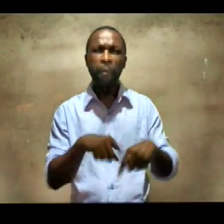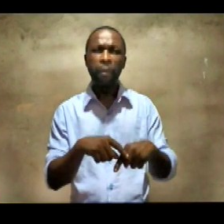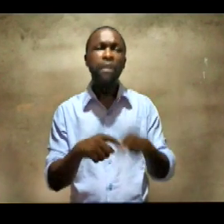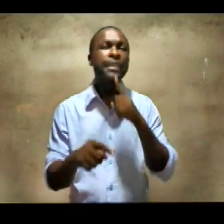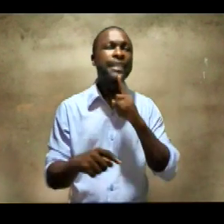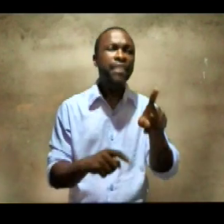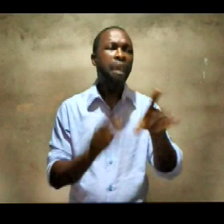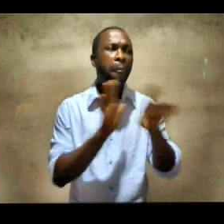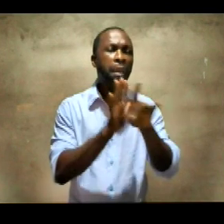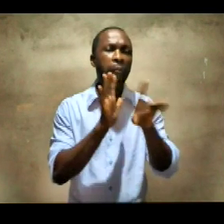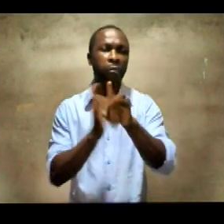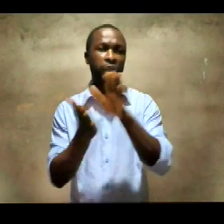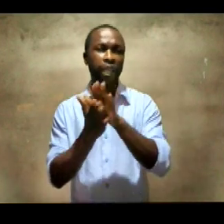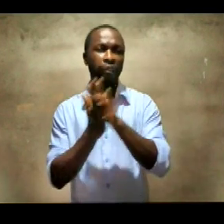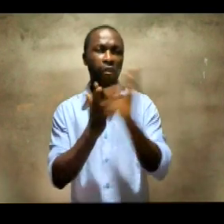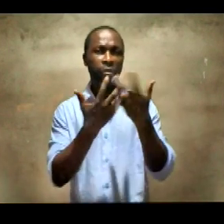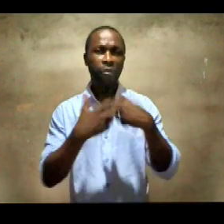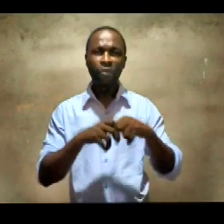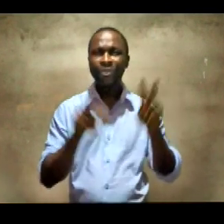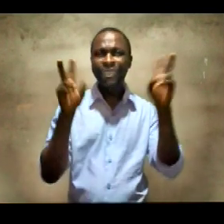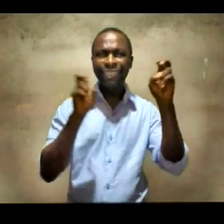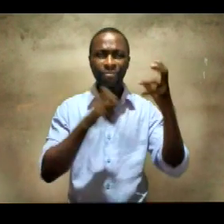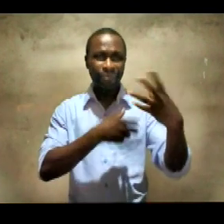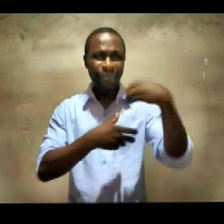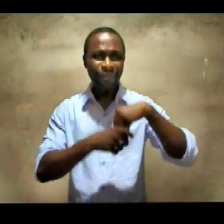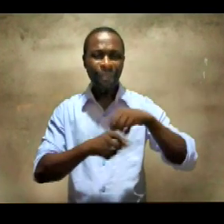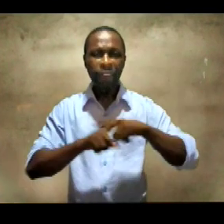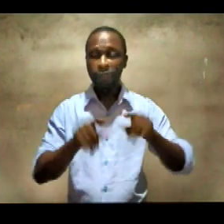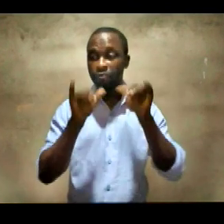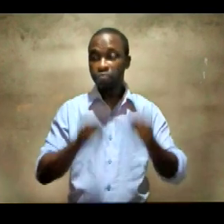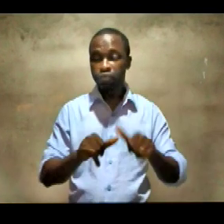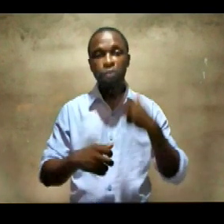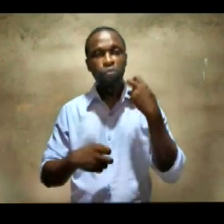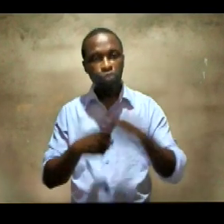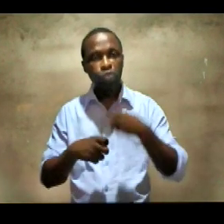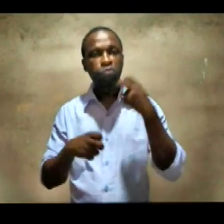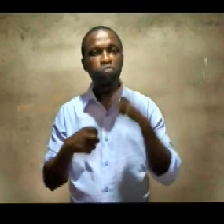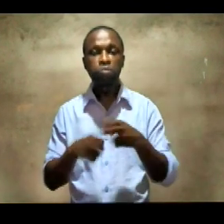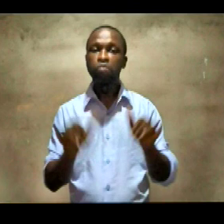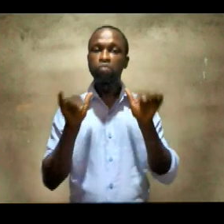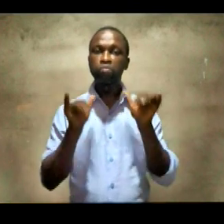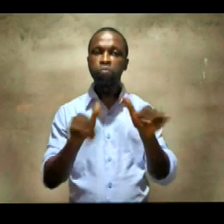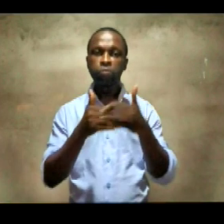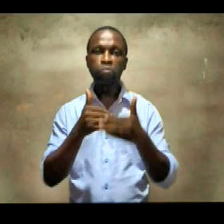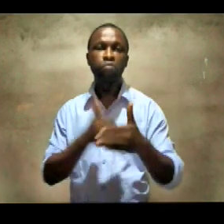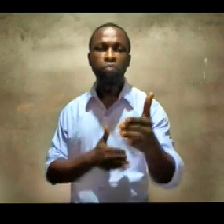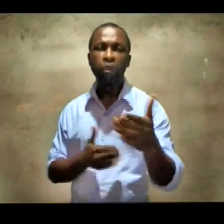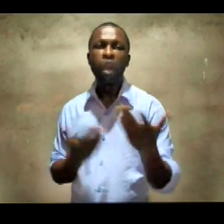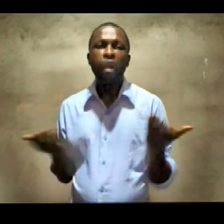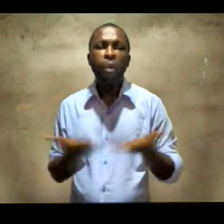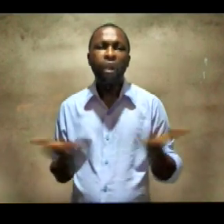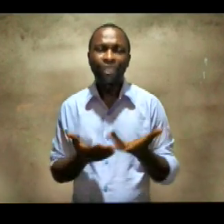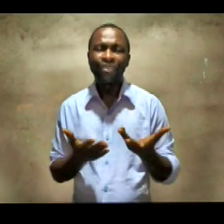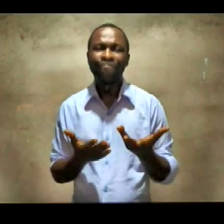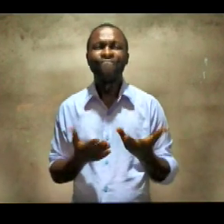personnes handicapées sont à la recherche de l'emploi. Il faut donc faciliter les conditions d'emploi. Les défis sont